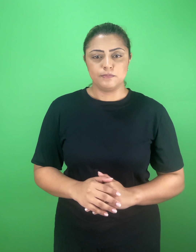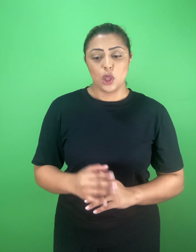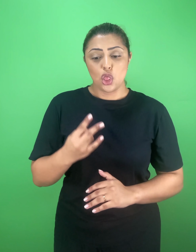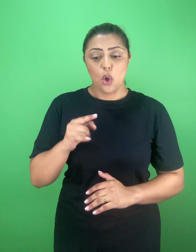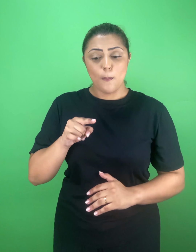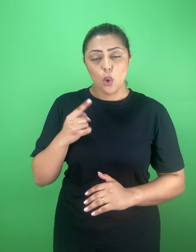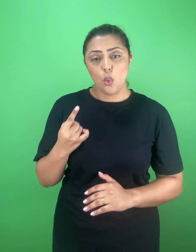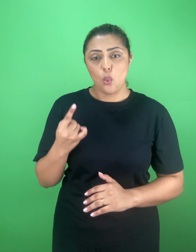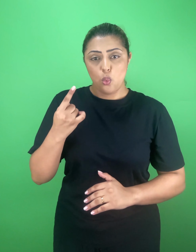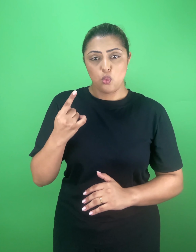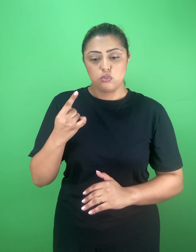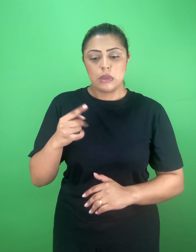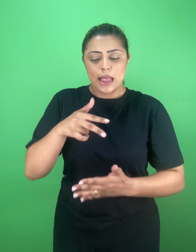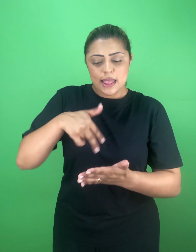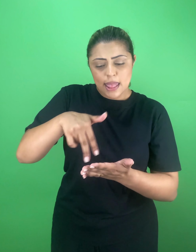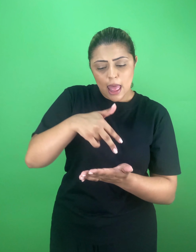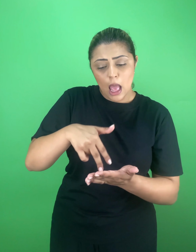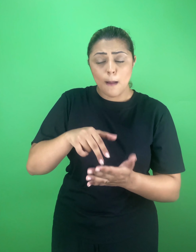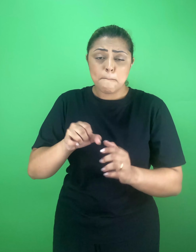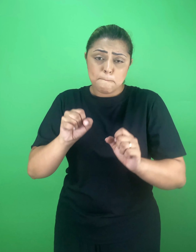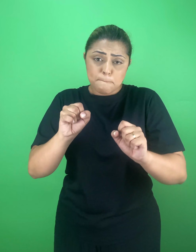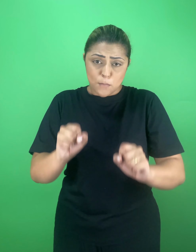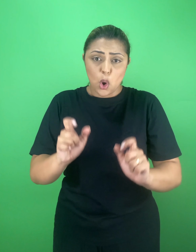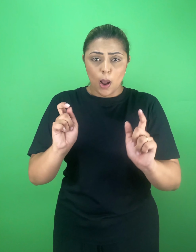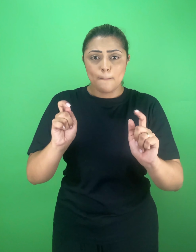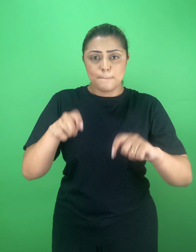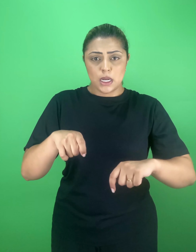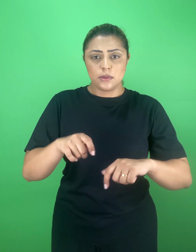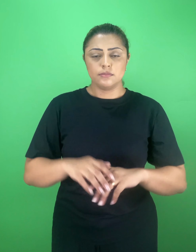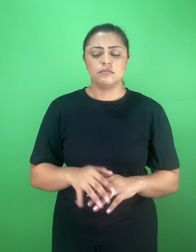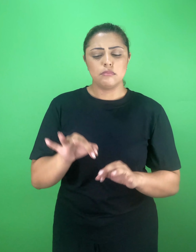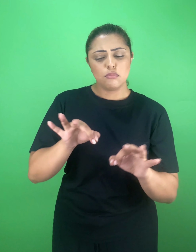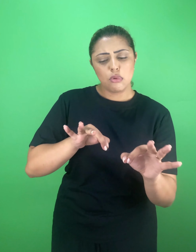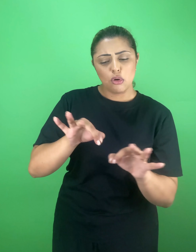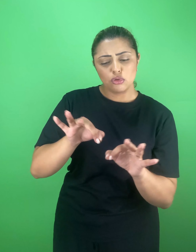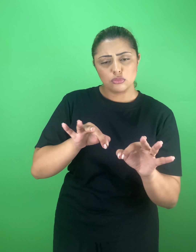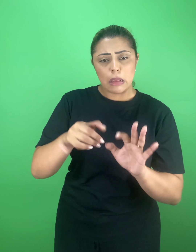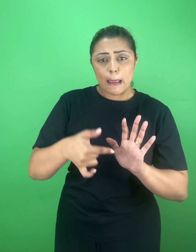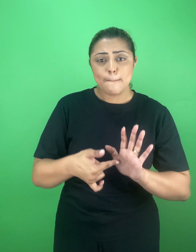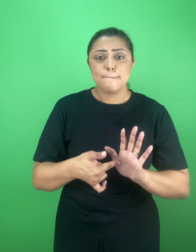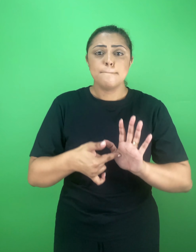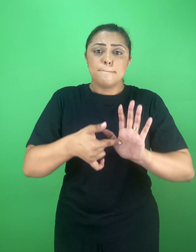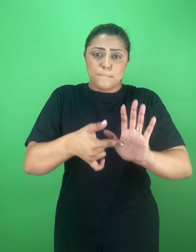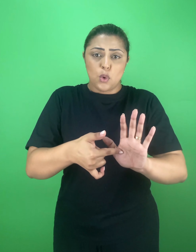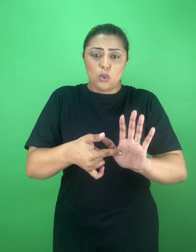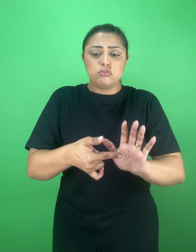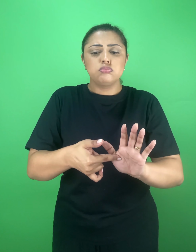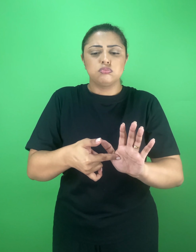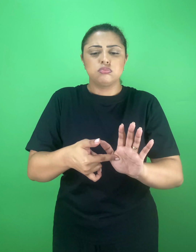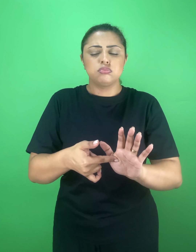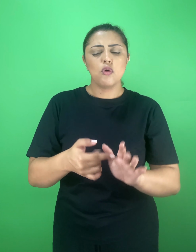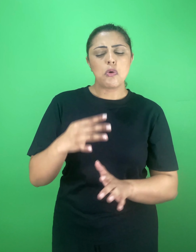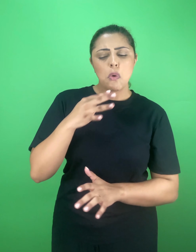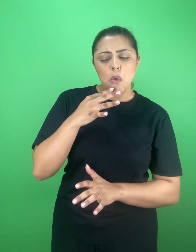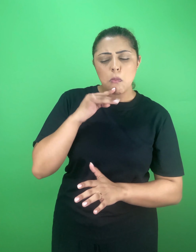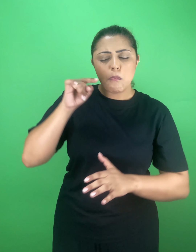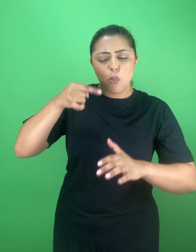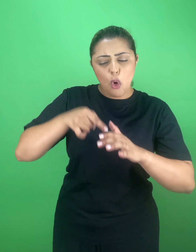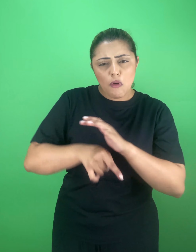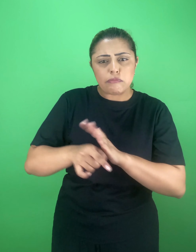Dança Podem concorrer nesta categoria projetos que demonstrem predominância na área da dança Em qualquer modalidade